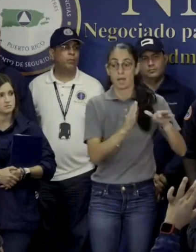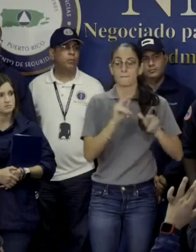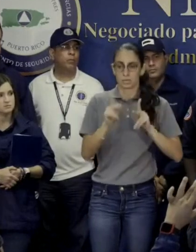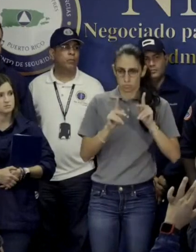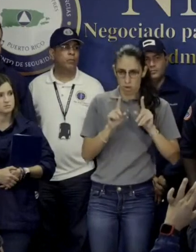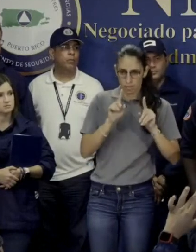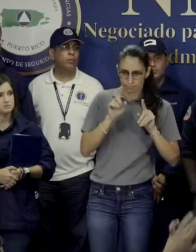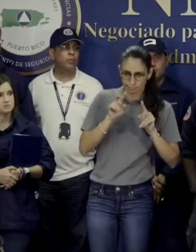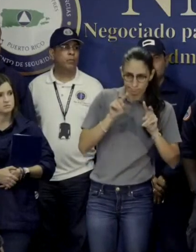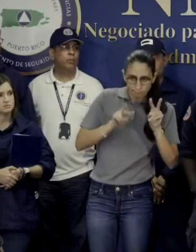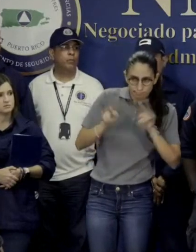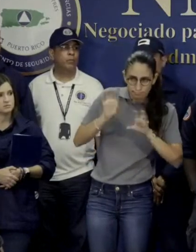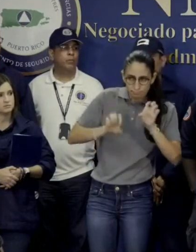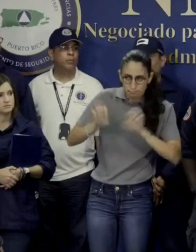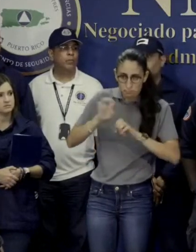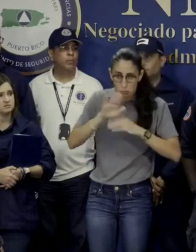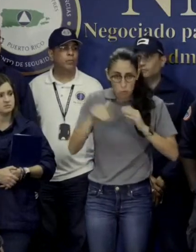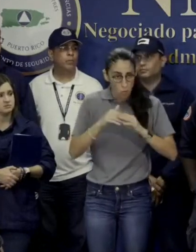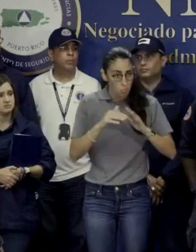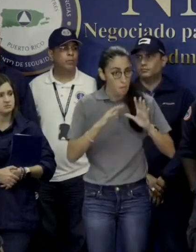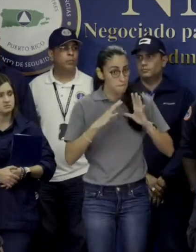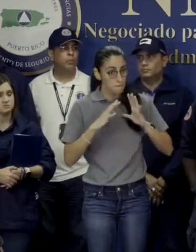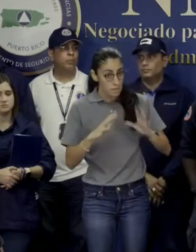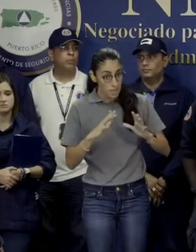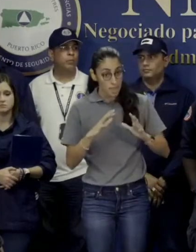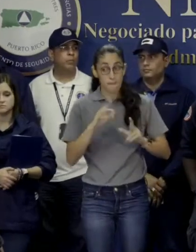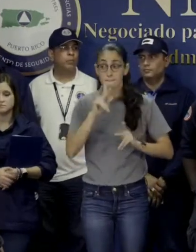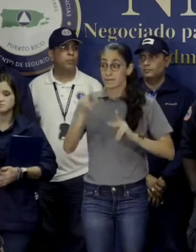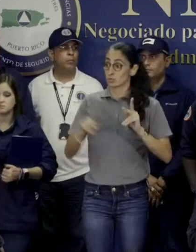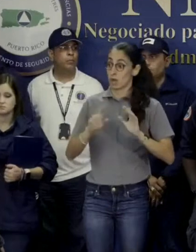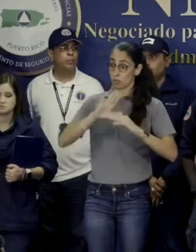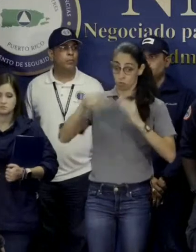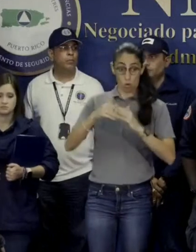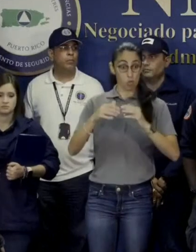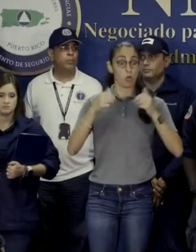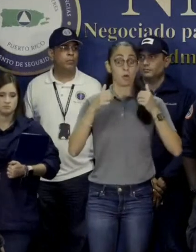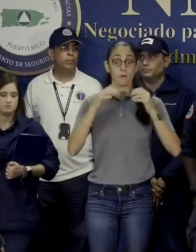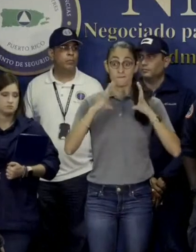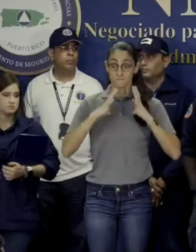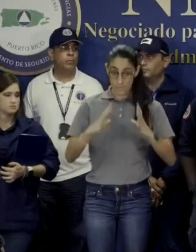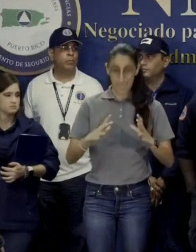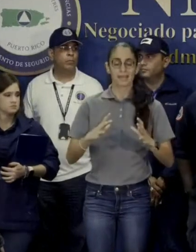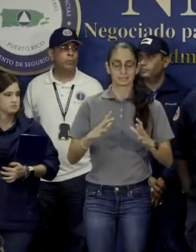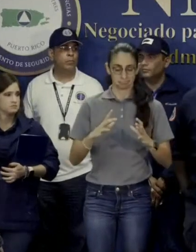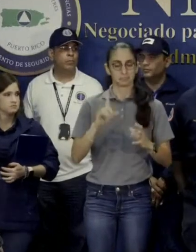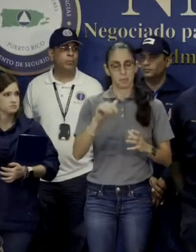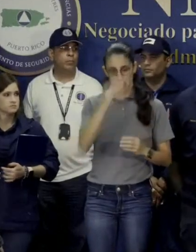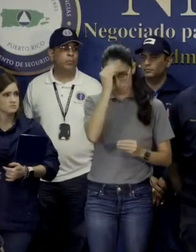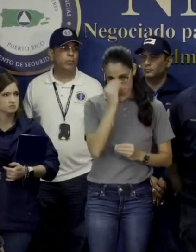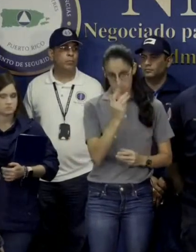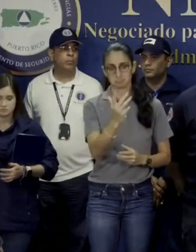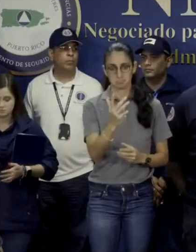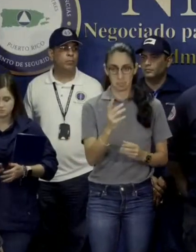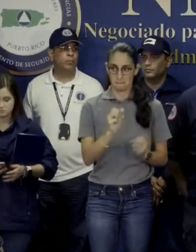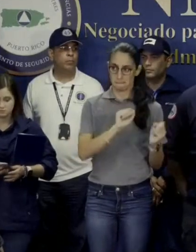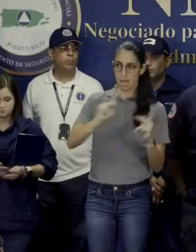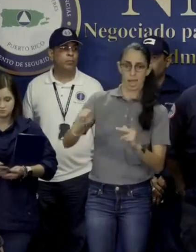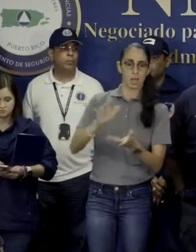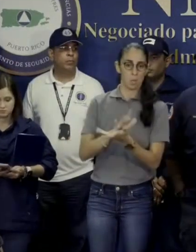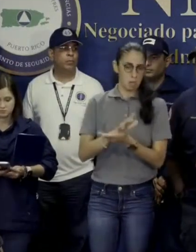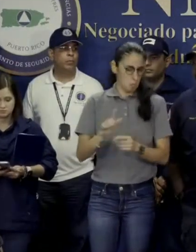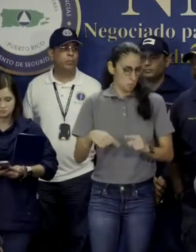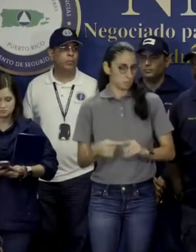las edificaciones y asegurarnos que todo está bien y que la gente en Puerto Rico esté bien, vamos a ir dando información para reanudar las actividades en las escuelas.